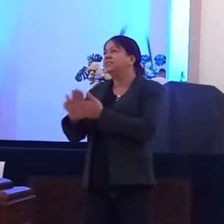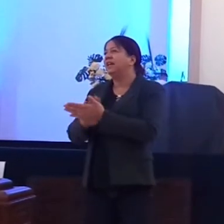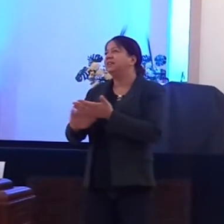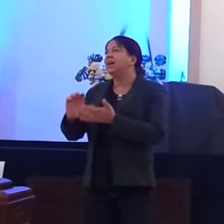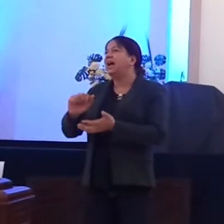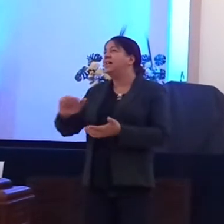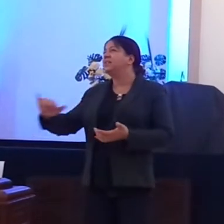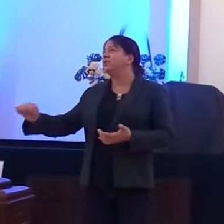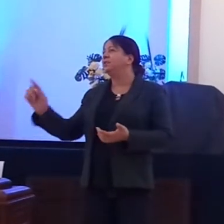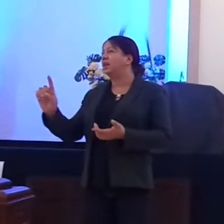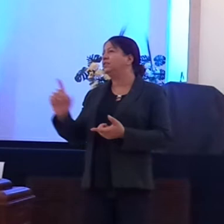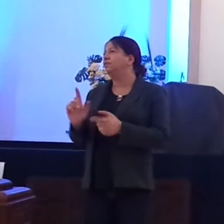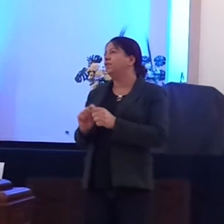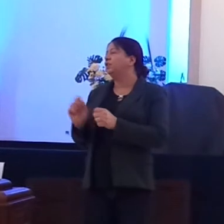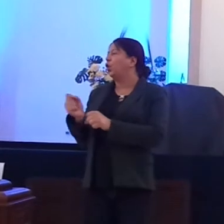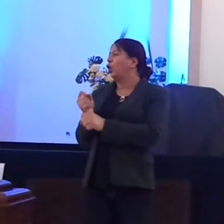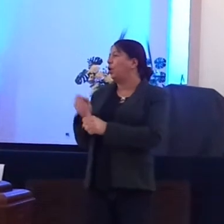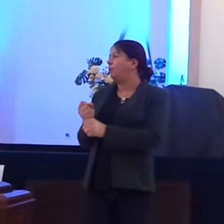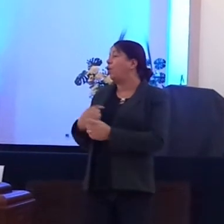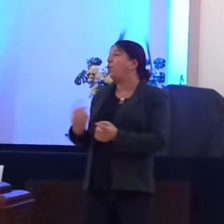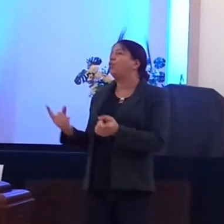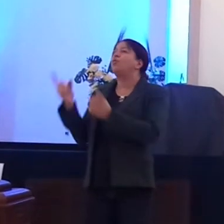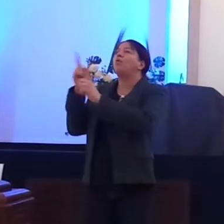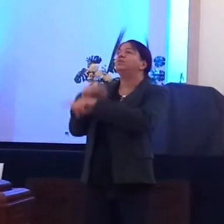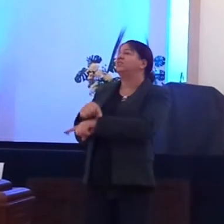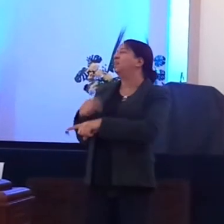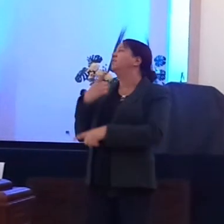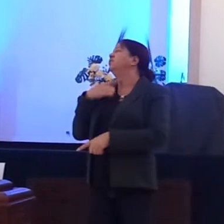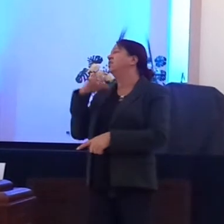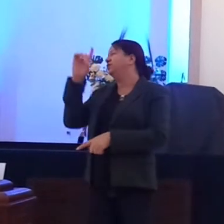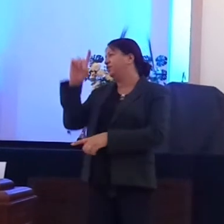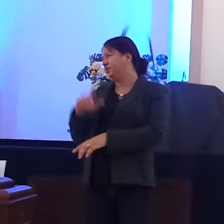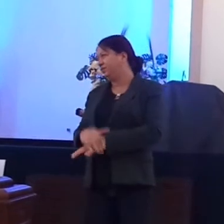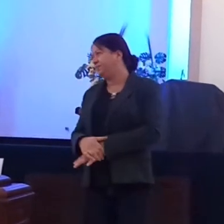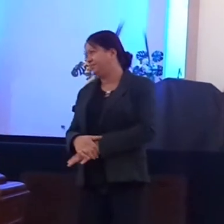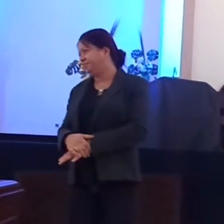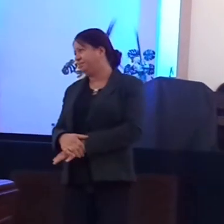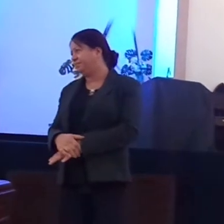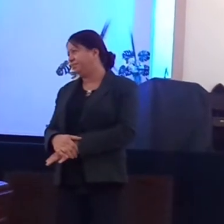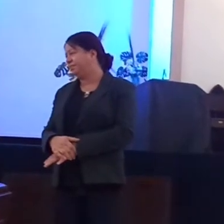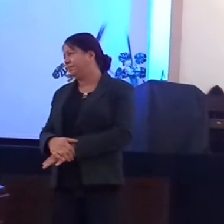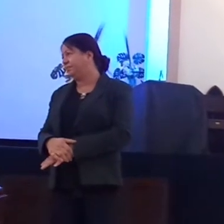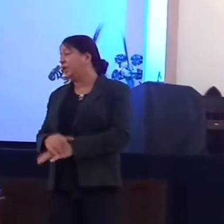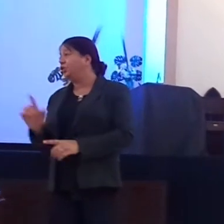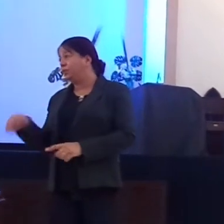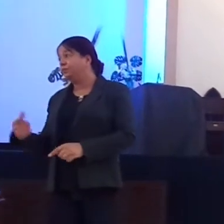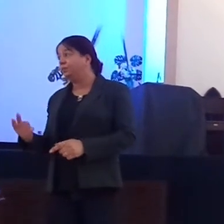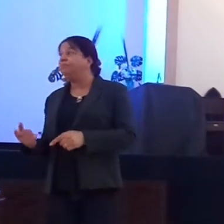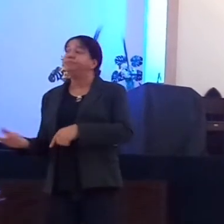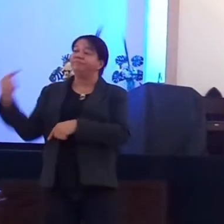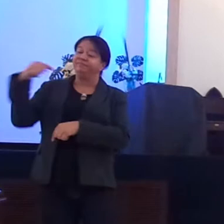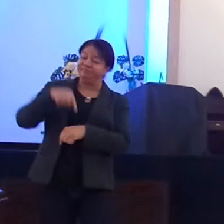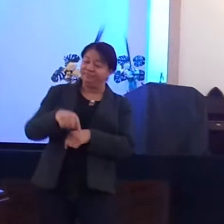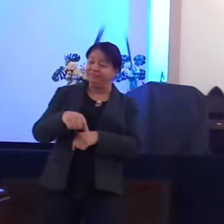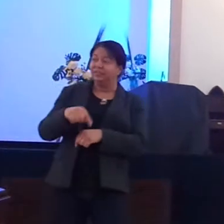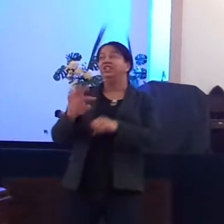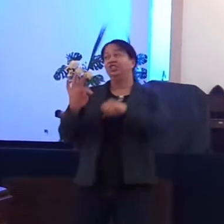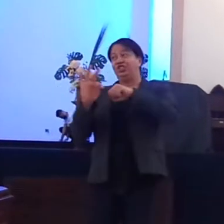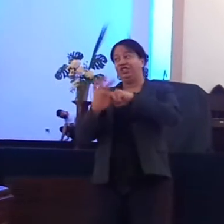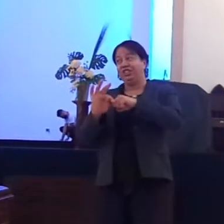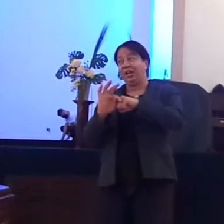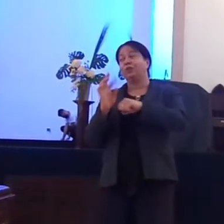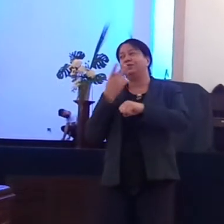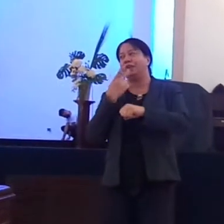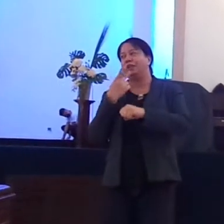obra, ou age de forma contrária à vontade de Deus. E do outro lado, que é o que o Tiago